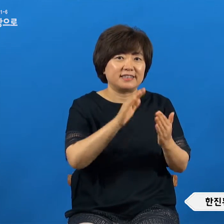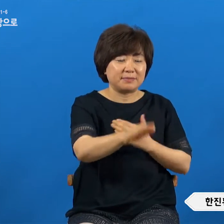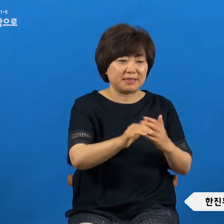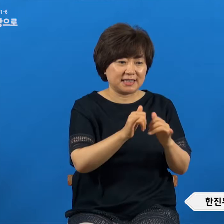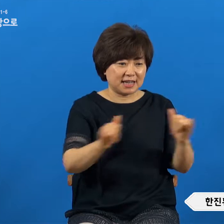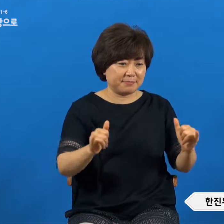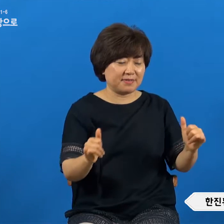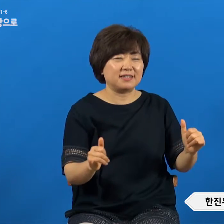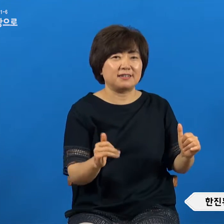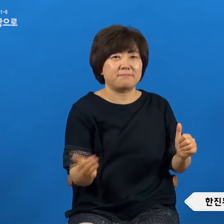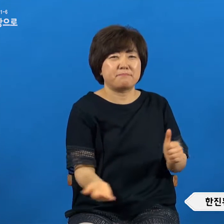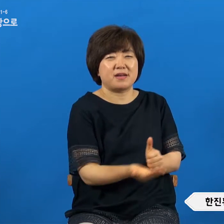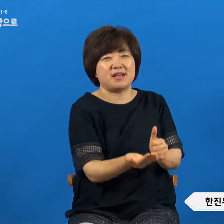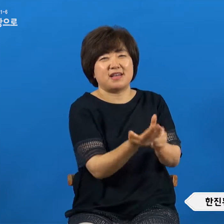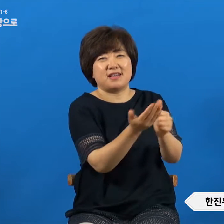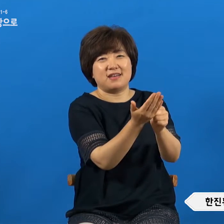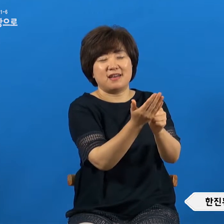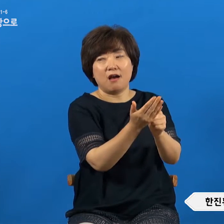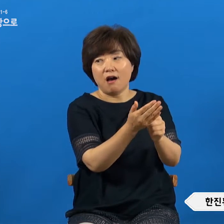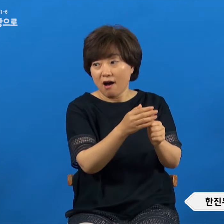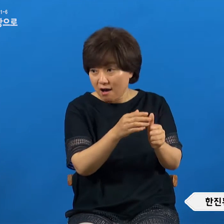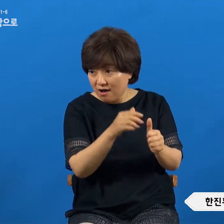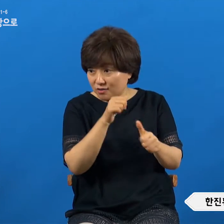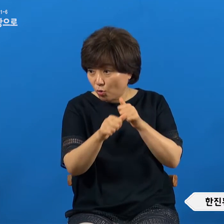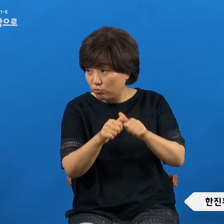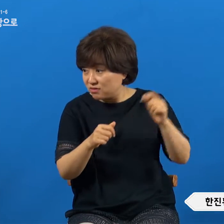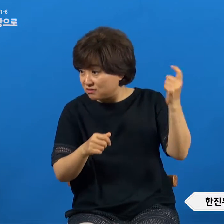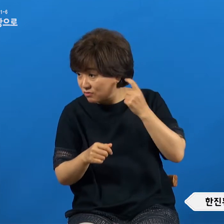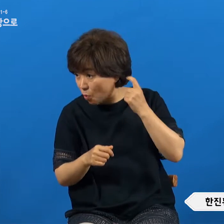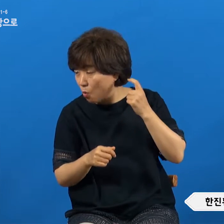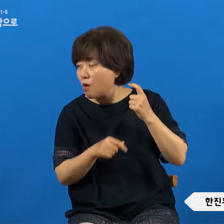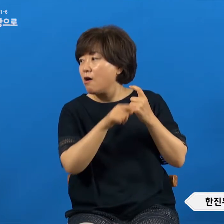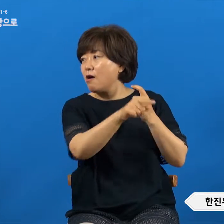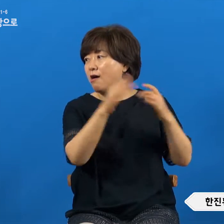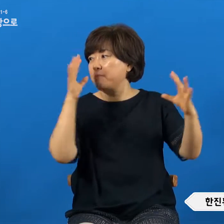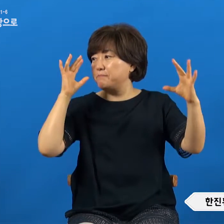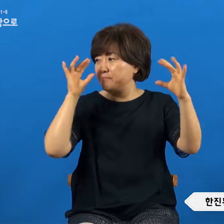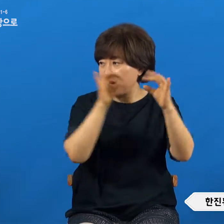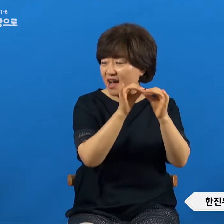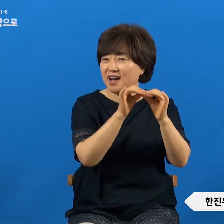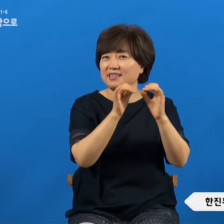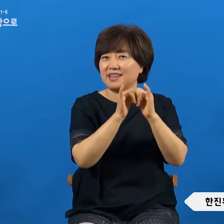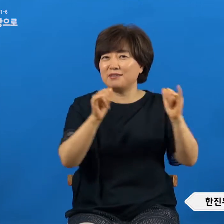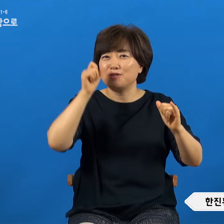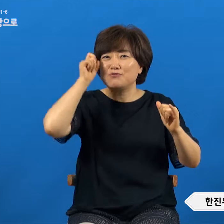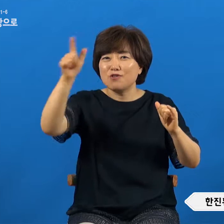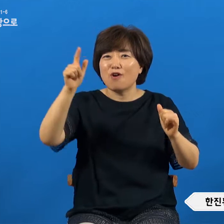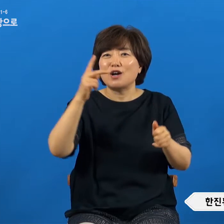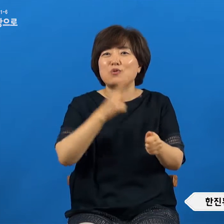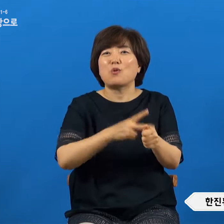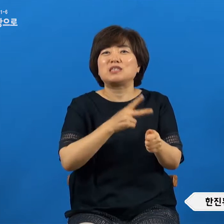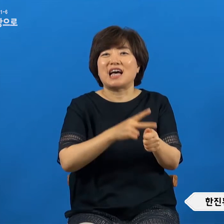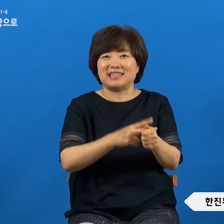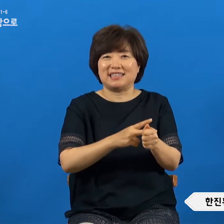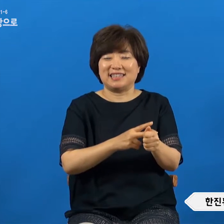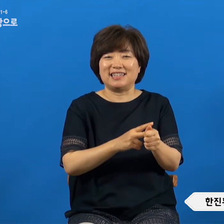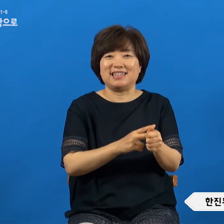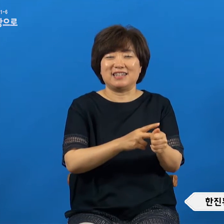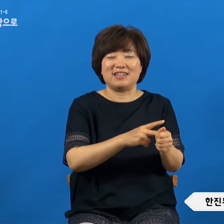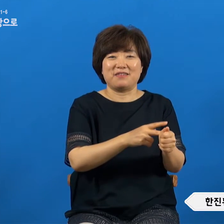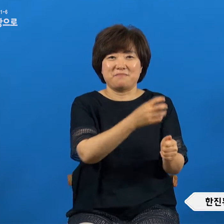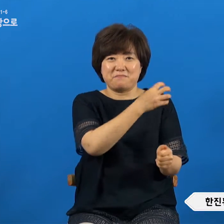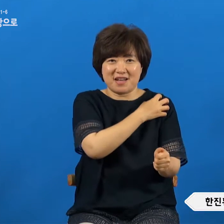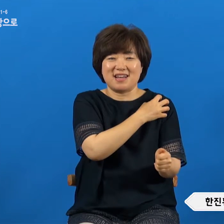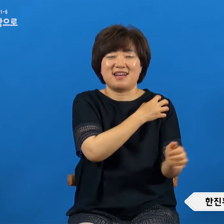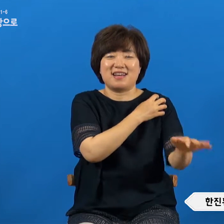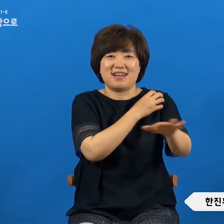그 소문을 듣고 그의 교육 이념과 신념에 동조하는 우수한 교사들이 몰려들기를